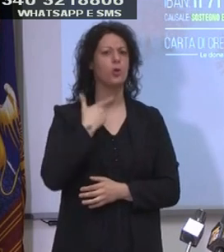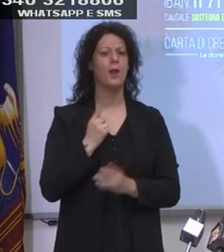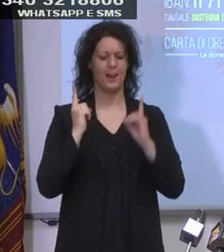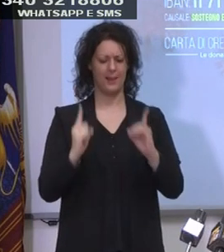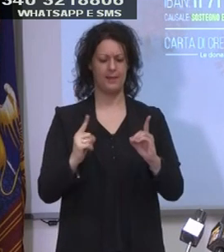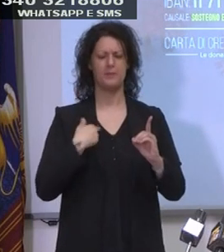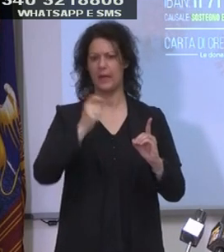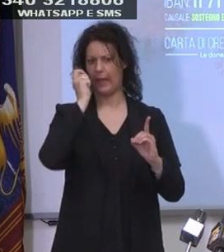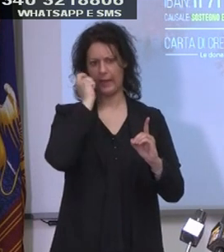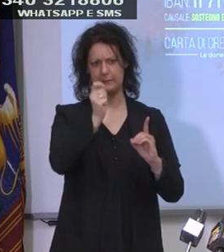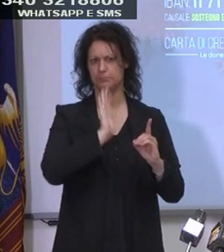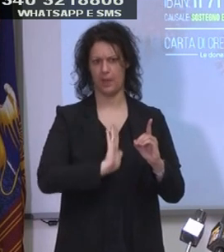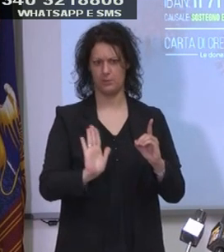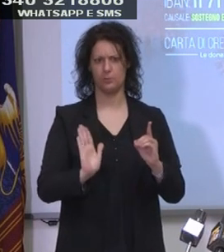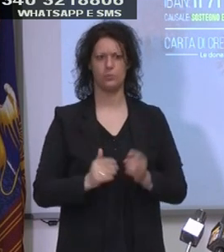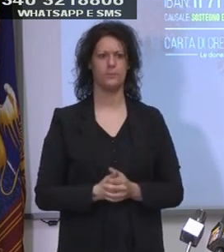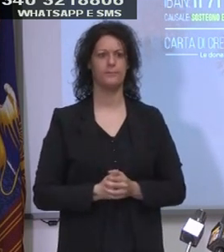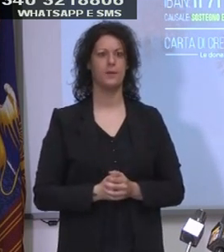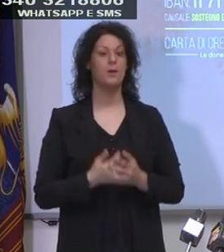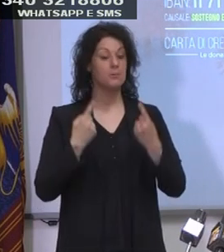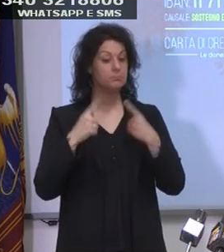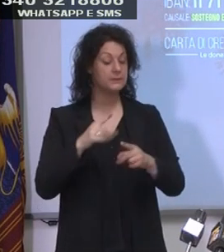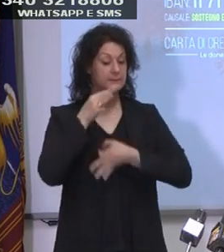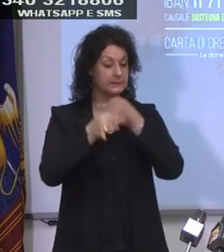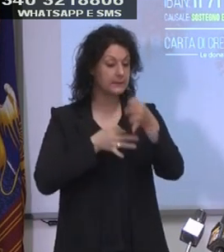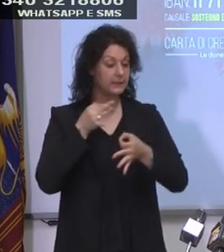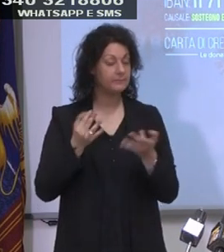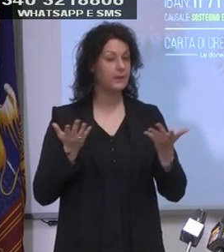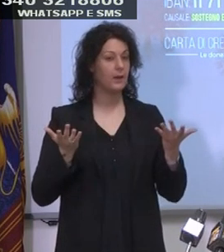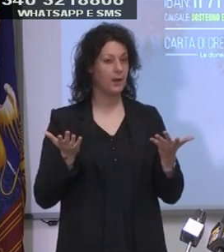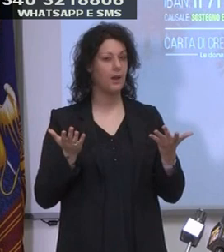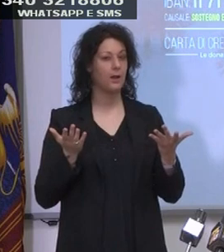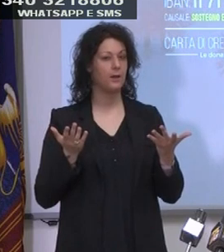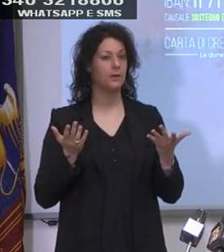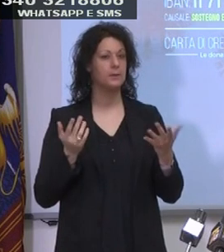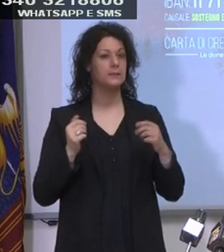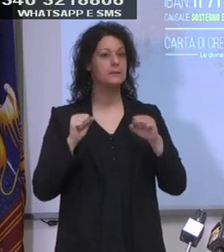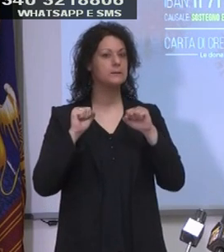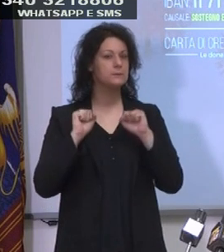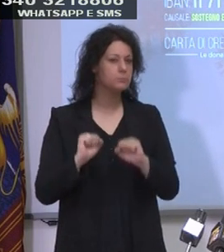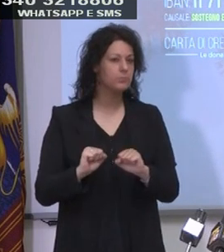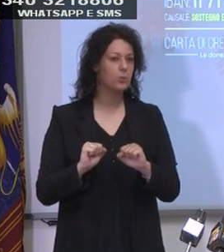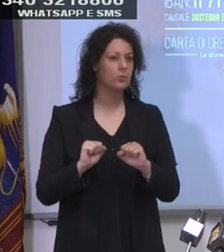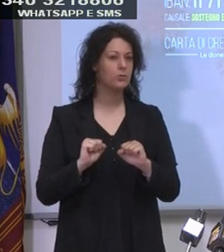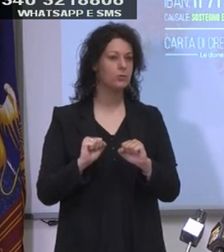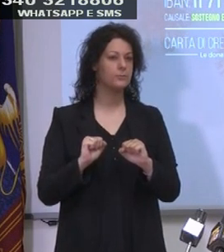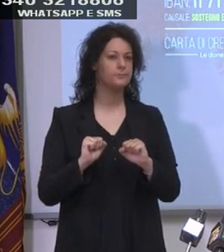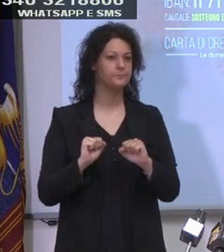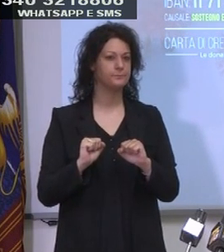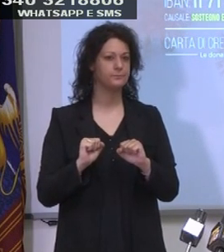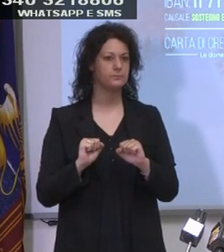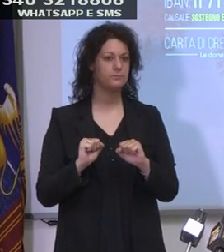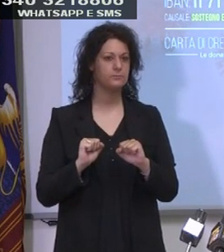dal Ministero. Ecco, questo può significare per noi la possibilità di avere ulteriori, definiamoli così, forse con un termine